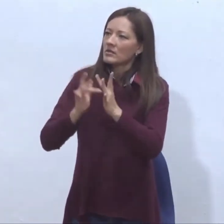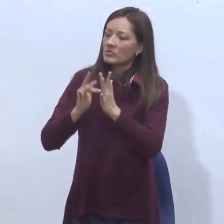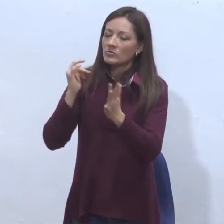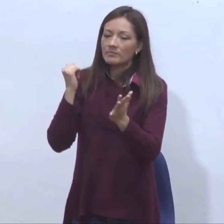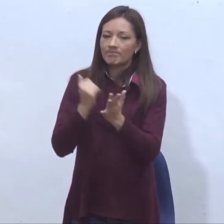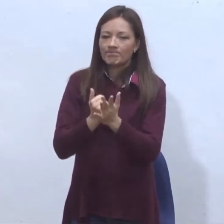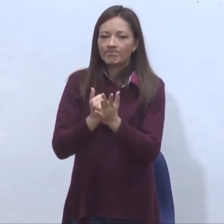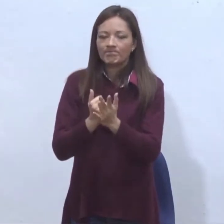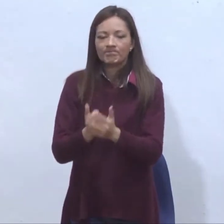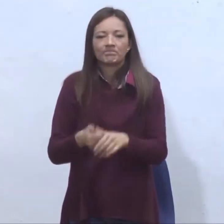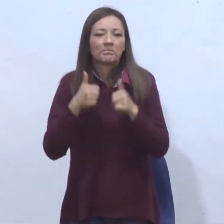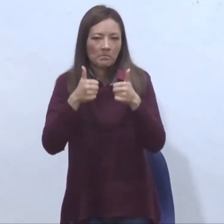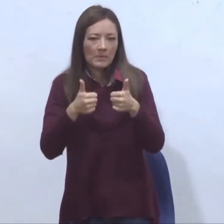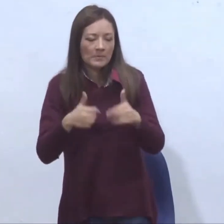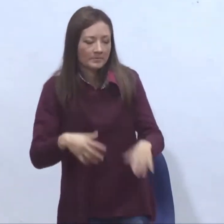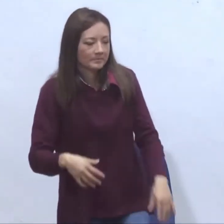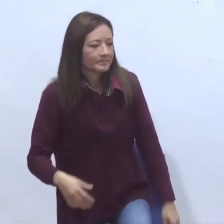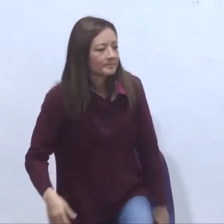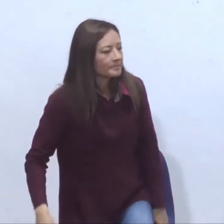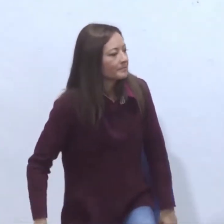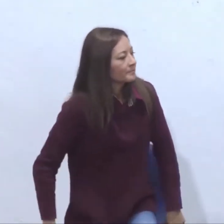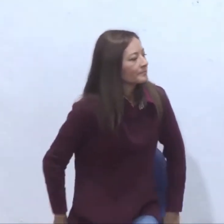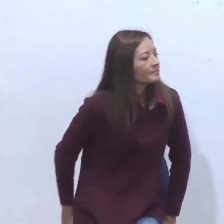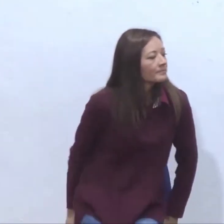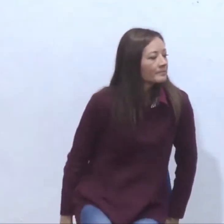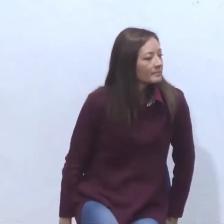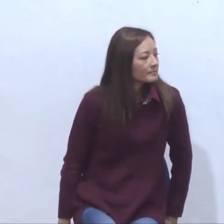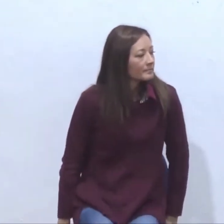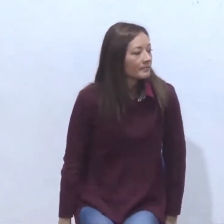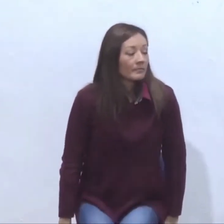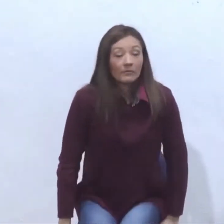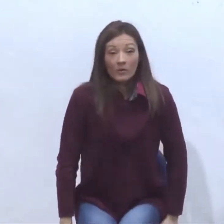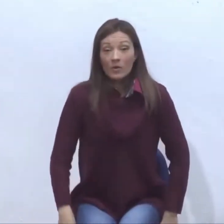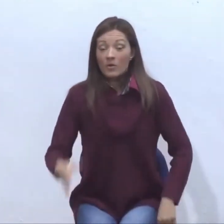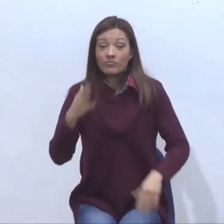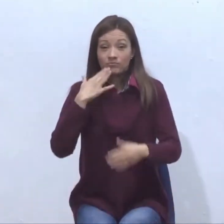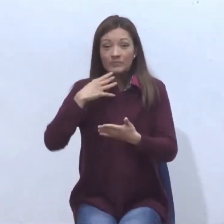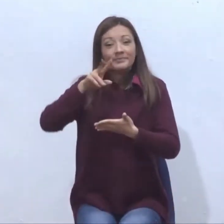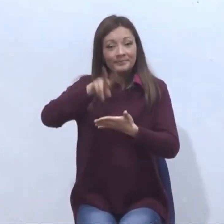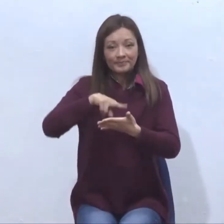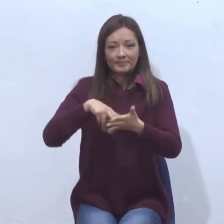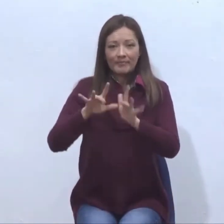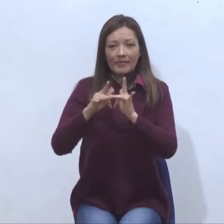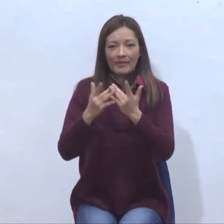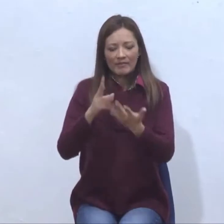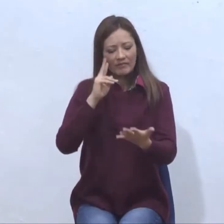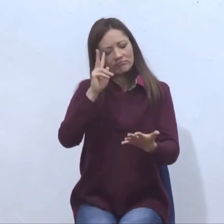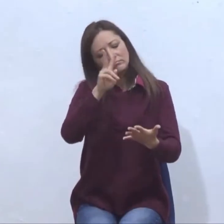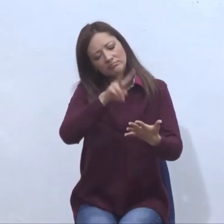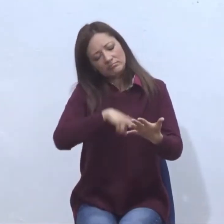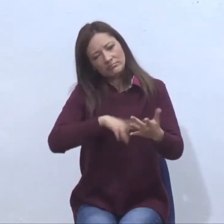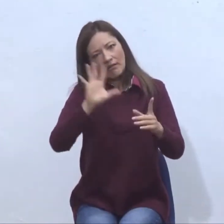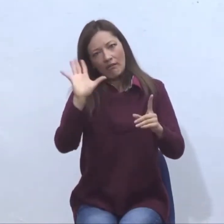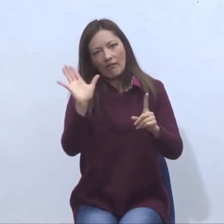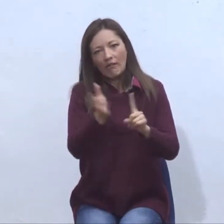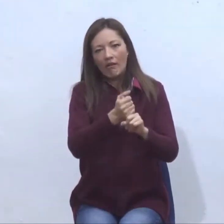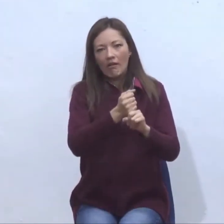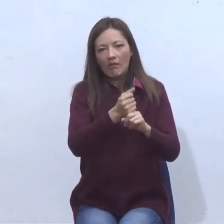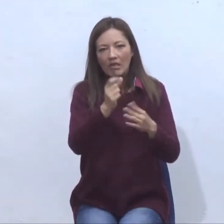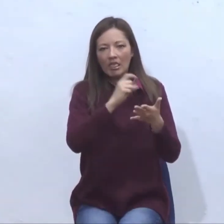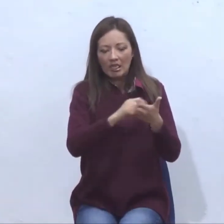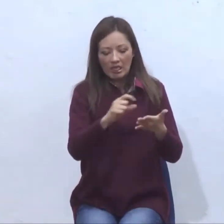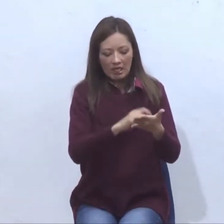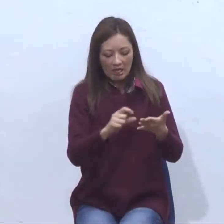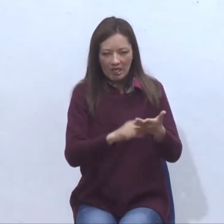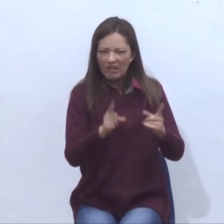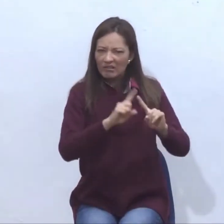Muy bien, resulta que cuando uno lee la Biblia, uno encuentra demasiados textos en los cuales se